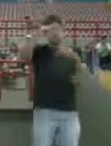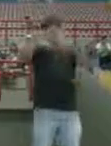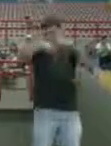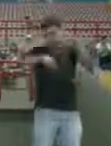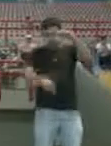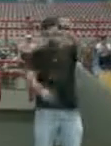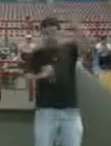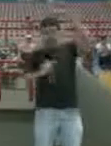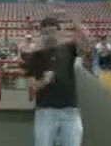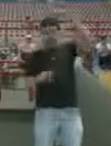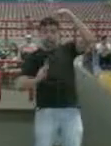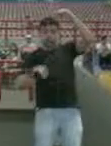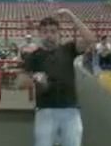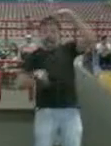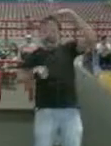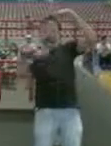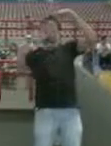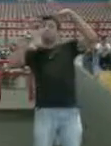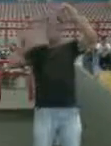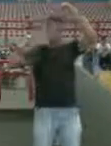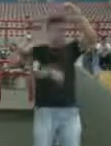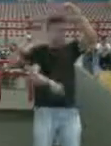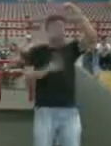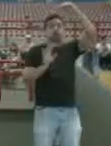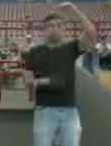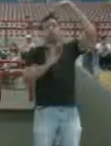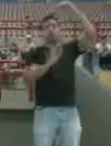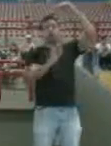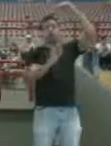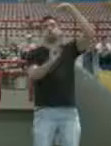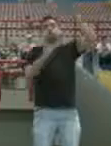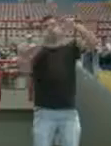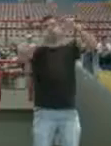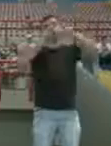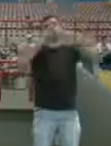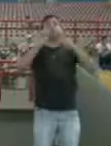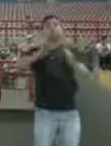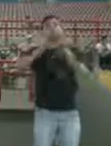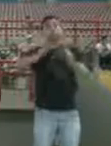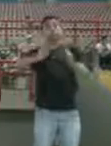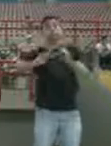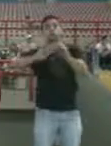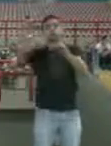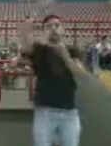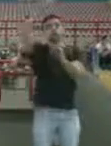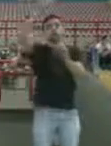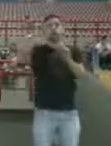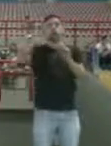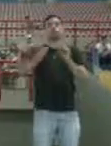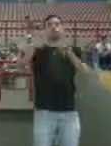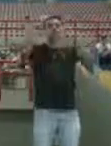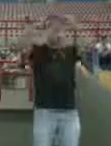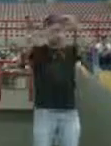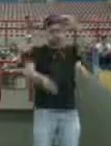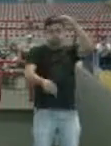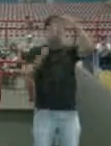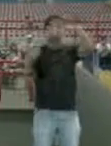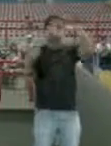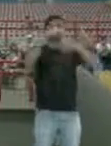a 7 quilômetros. Nós estamos perfurando camadas até de 8 quilômetros. Então nós mais do que dobramos essa perfuração. Então